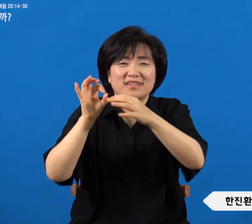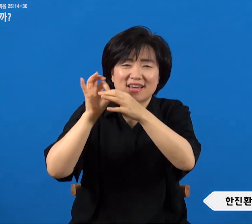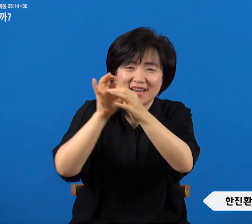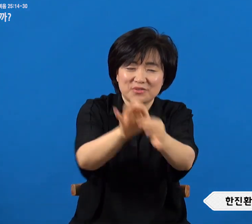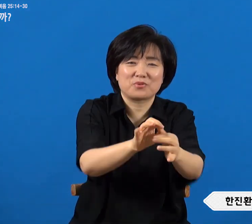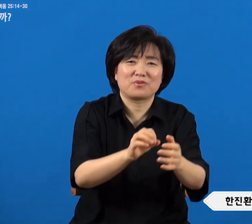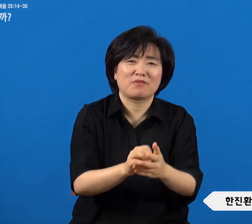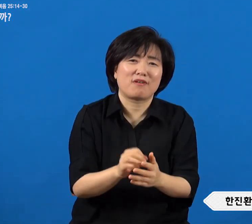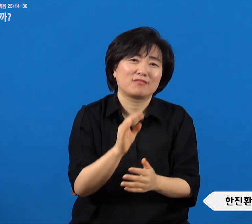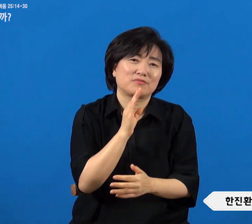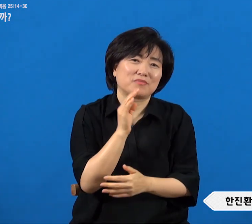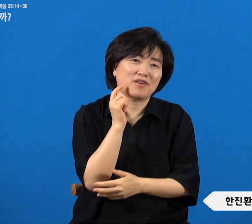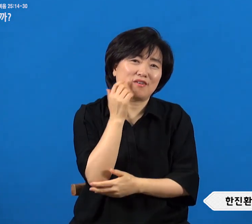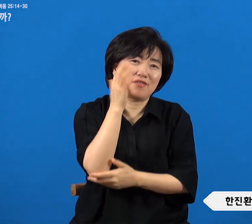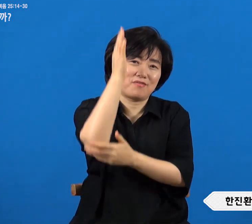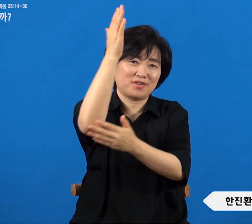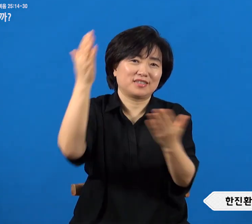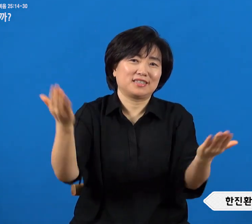얼마나 영광스러운 일입니까?